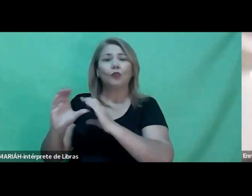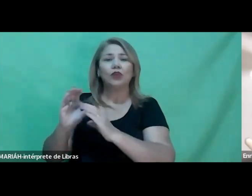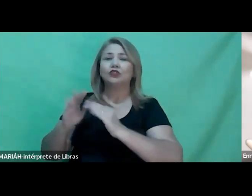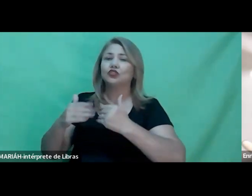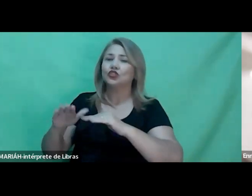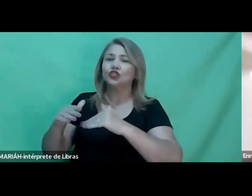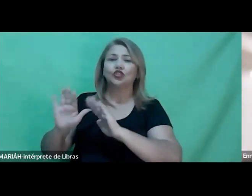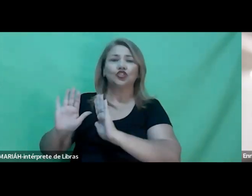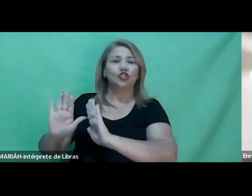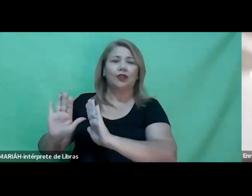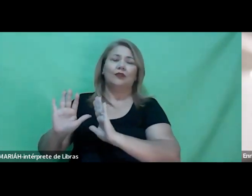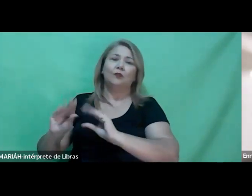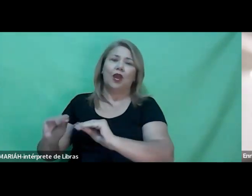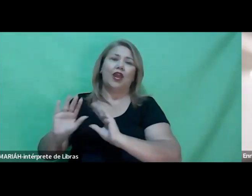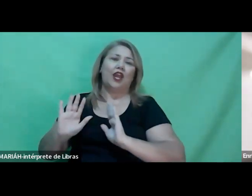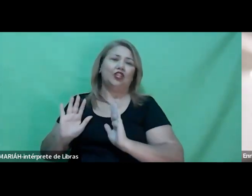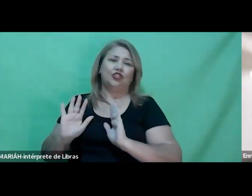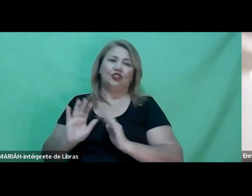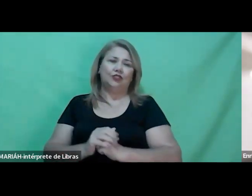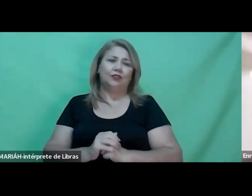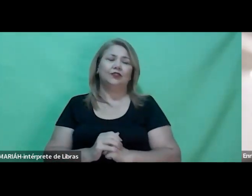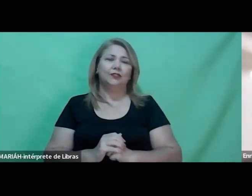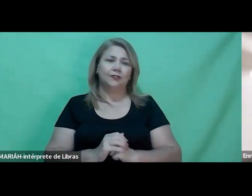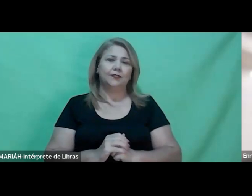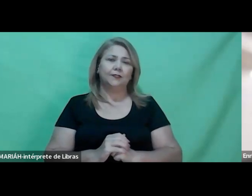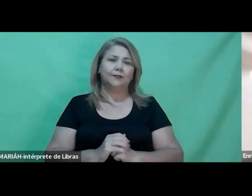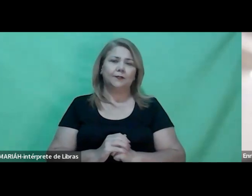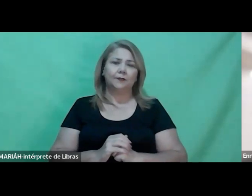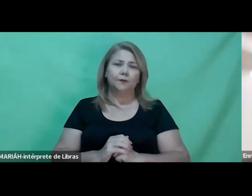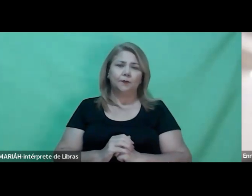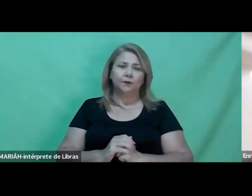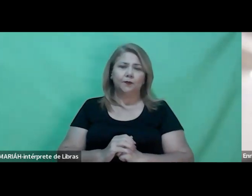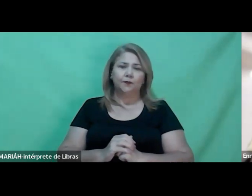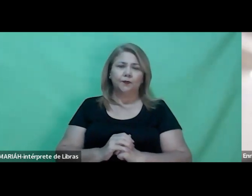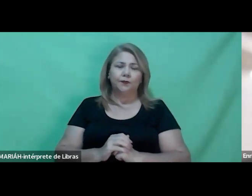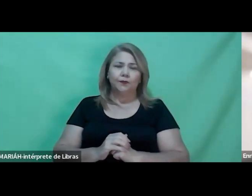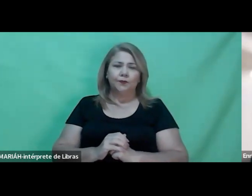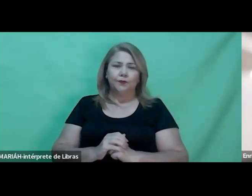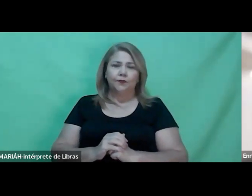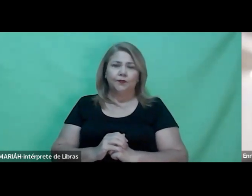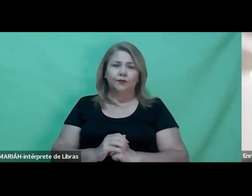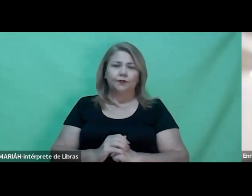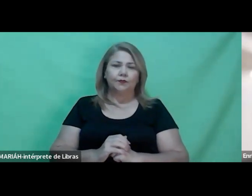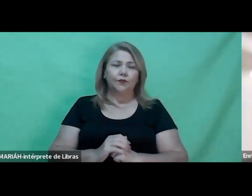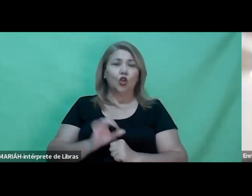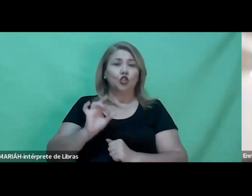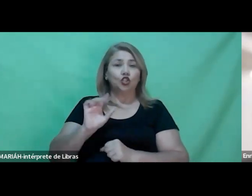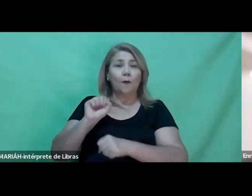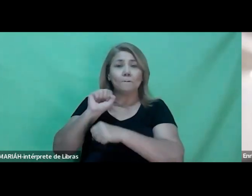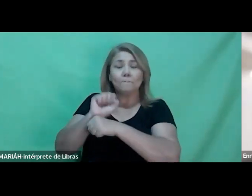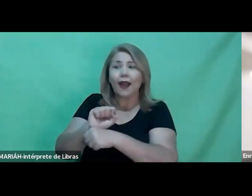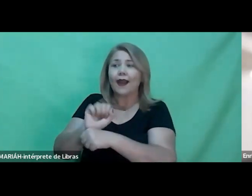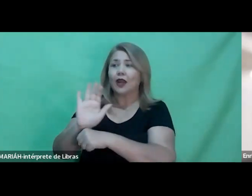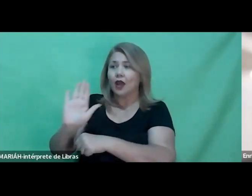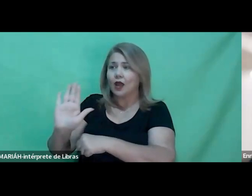tema a no ser que sea eh fundamental para su comprensión o vaya a influir en alguna decisión que tenga que tomar en el momento para